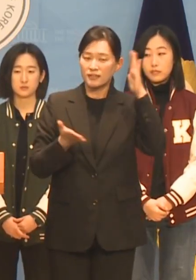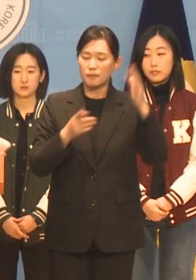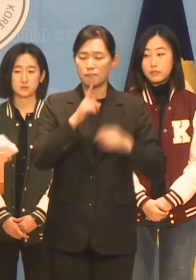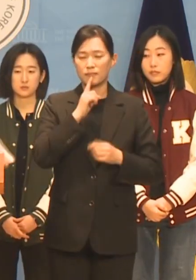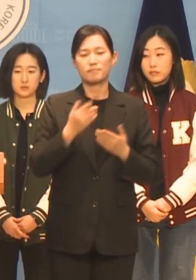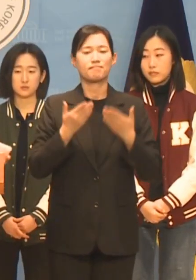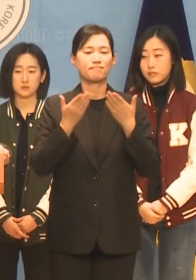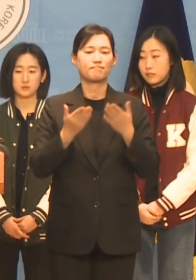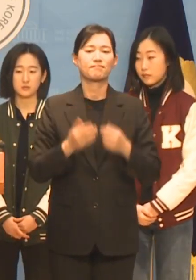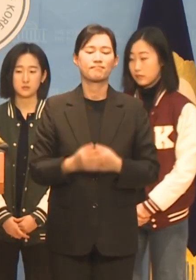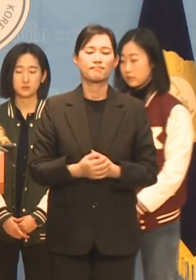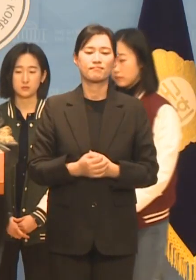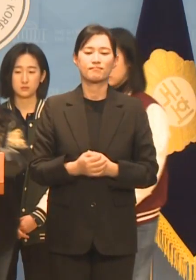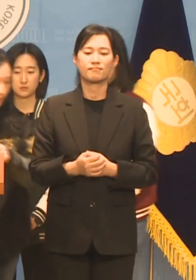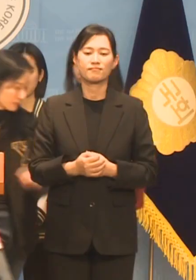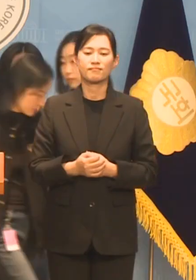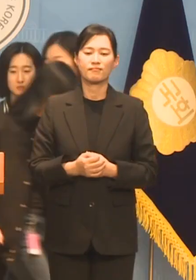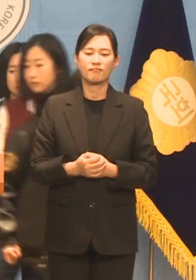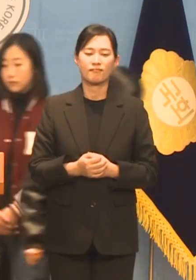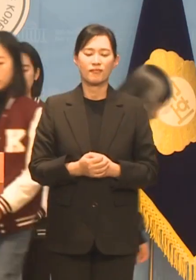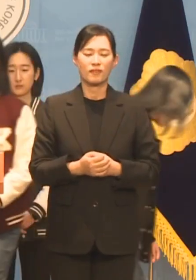주시겠습니다.